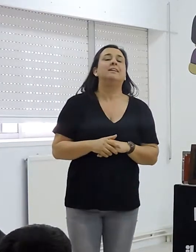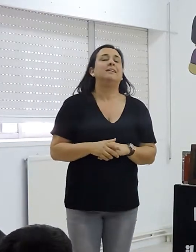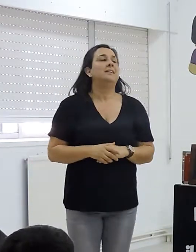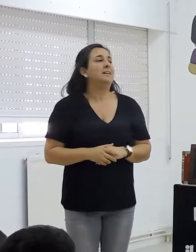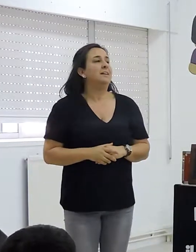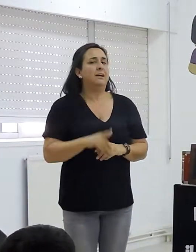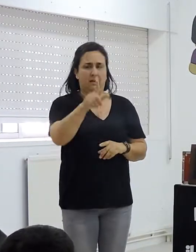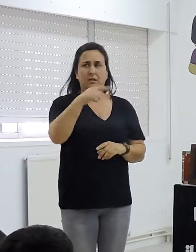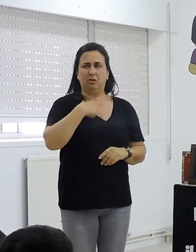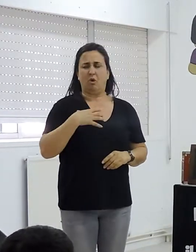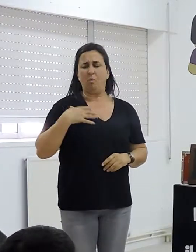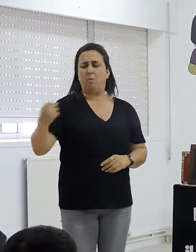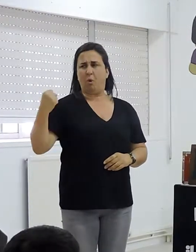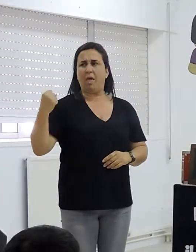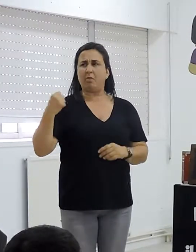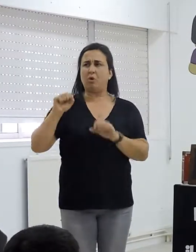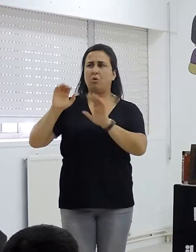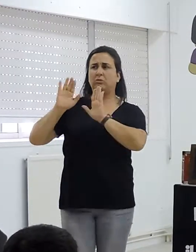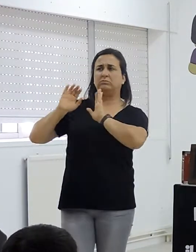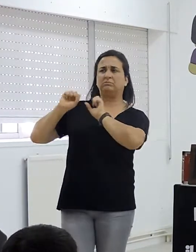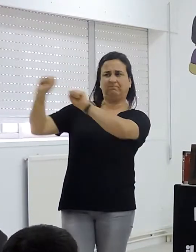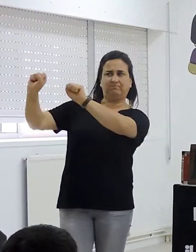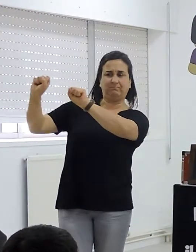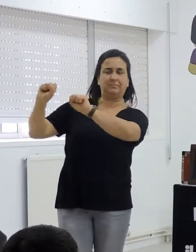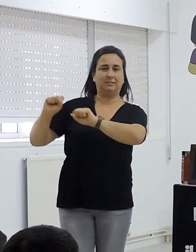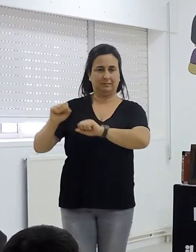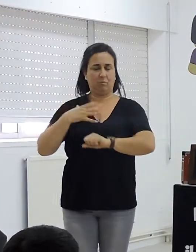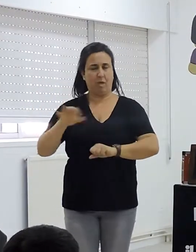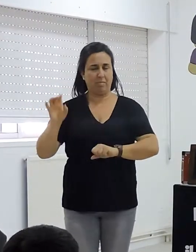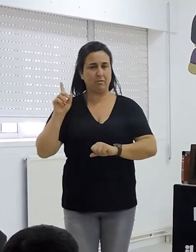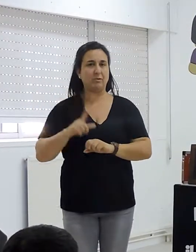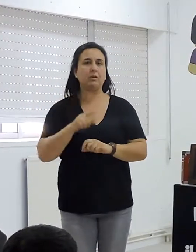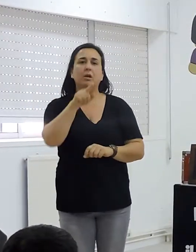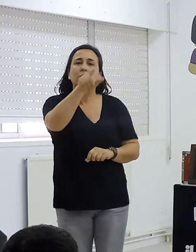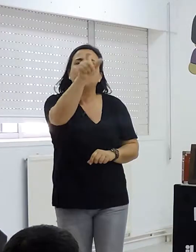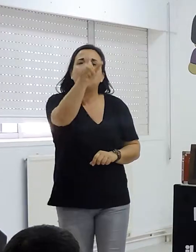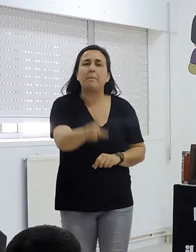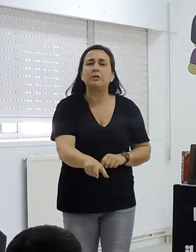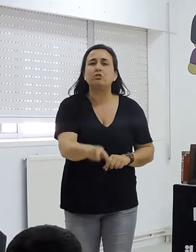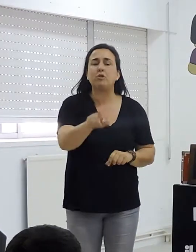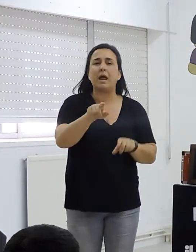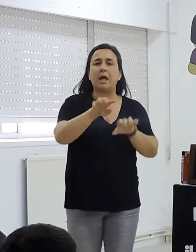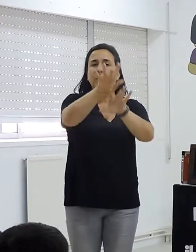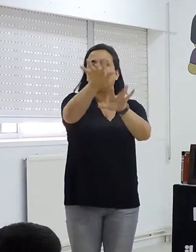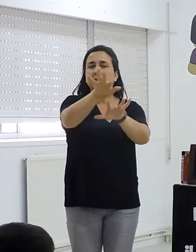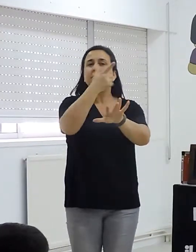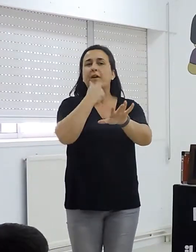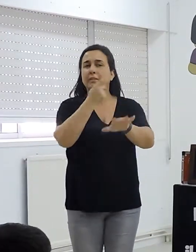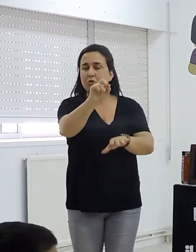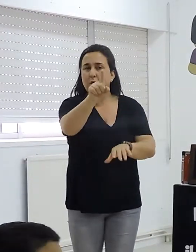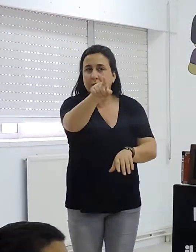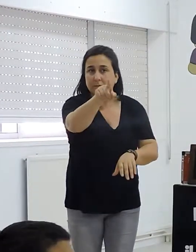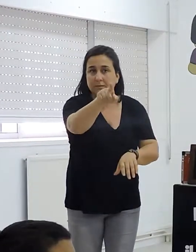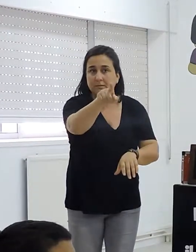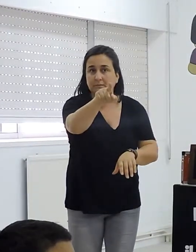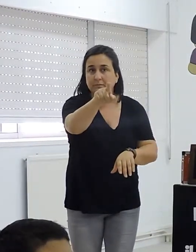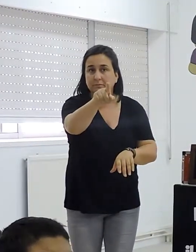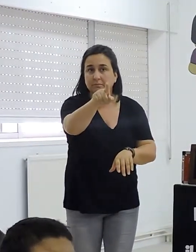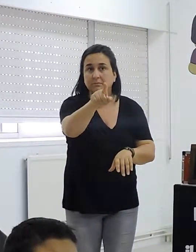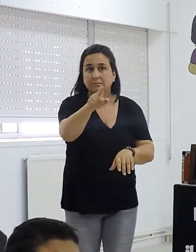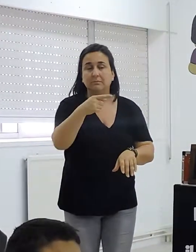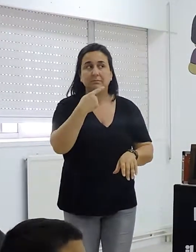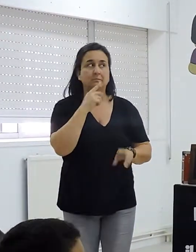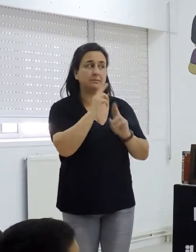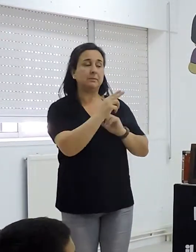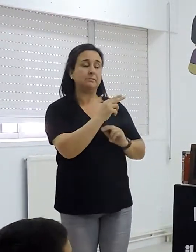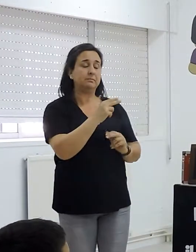Charito. Porque, Alicia, tú realmente no eres una persona muy sugestionable, ¿verdad que no?